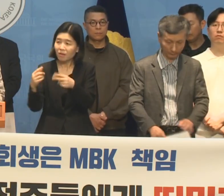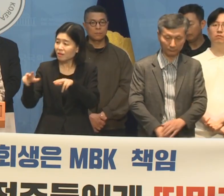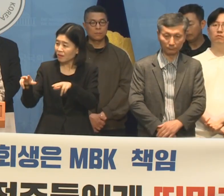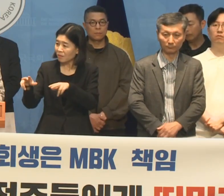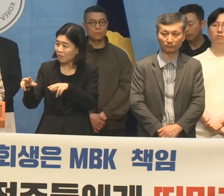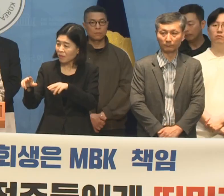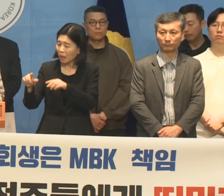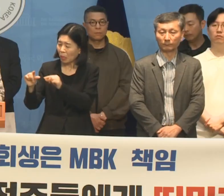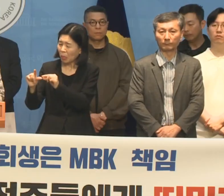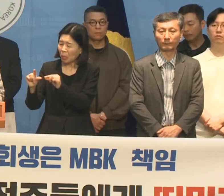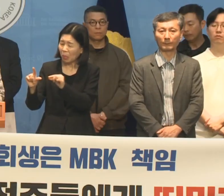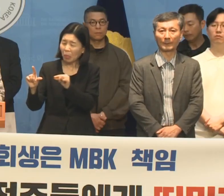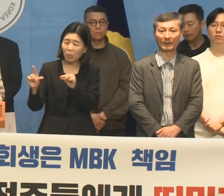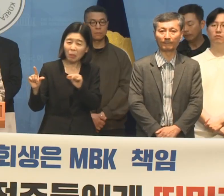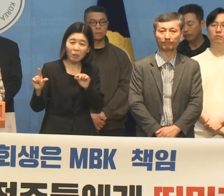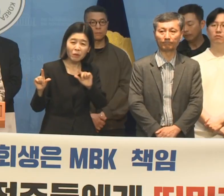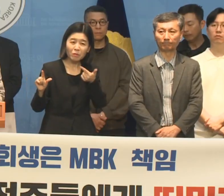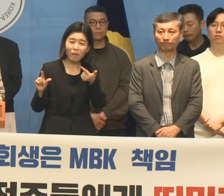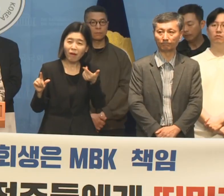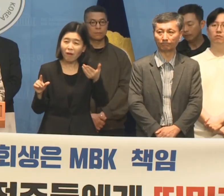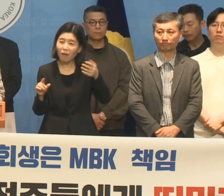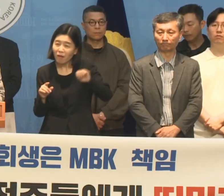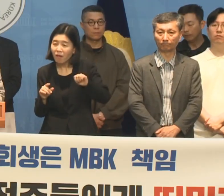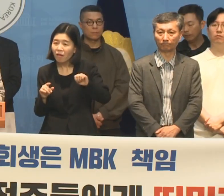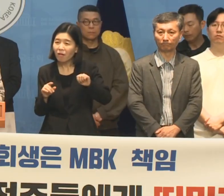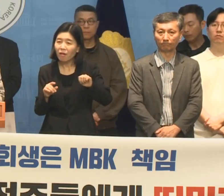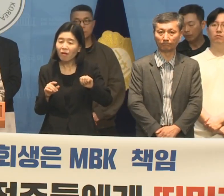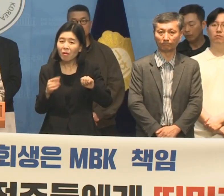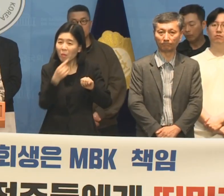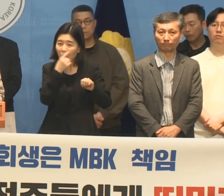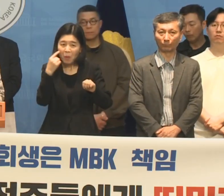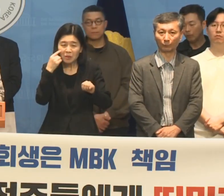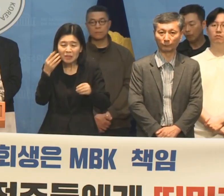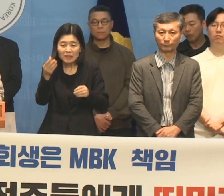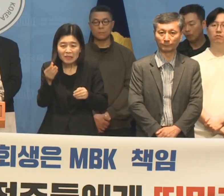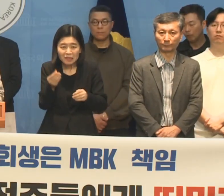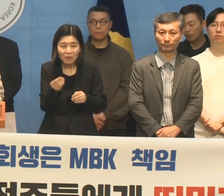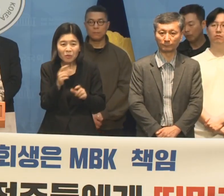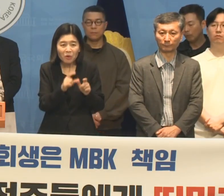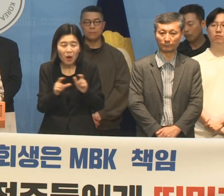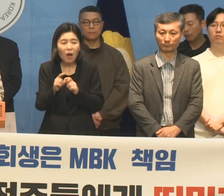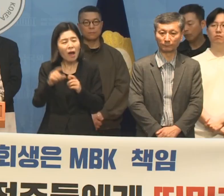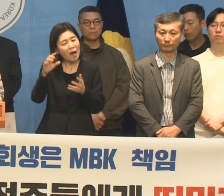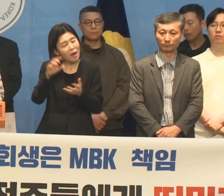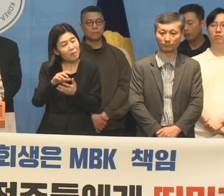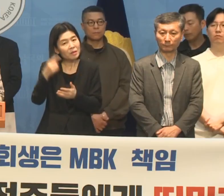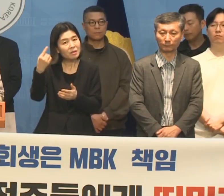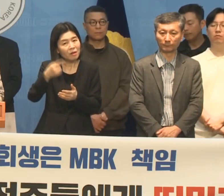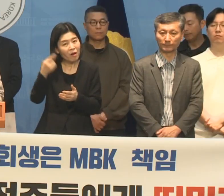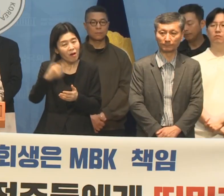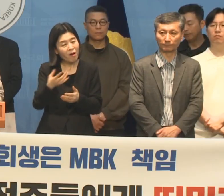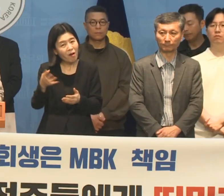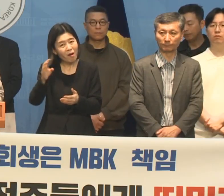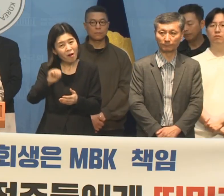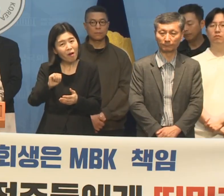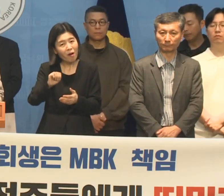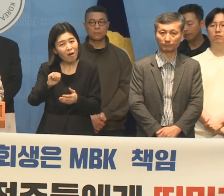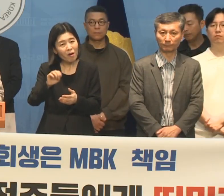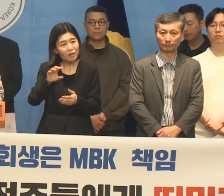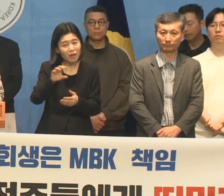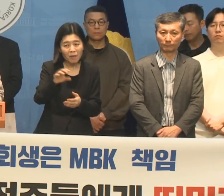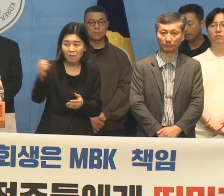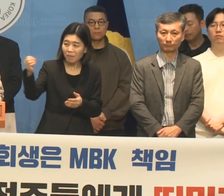600억 원 대출 보증과 증여를 통해서 또 조금 더 해서 1,000억 원 정도 내겠다고